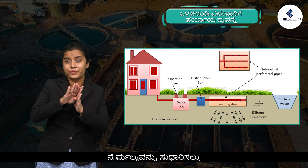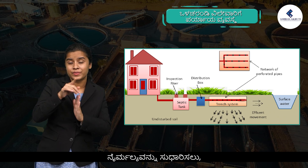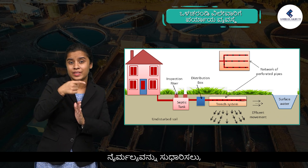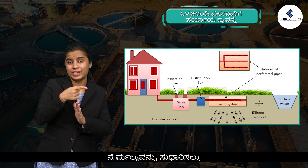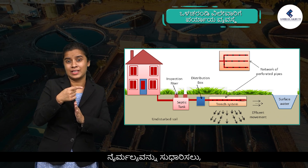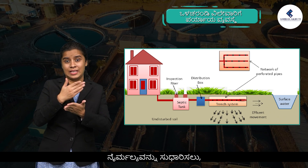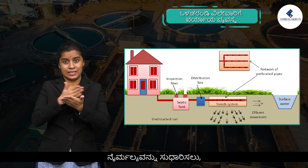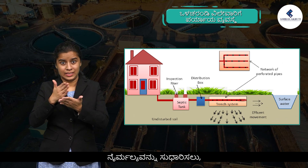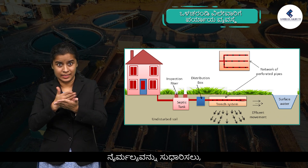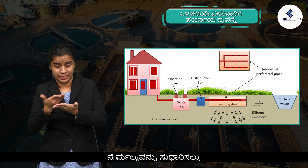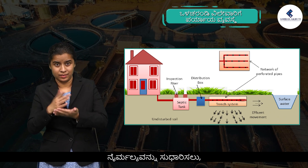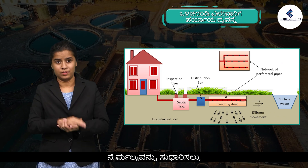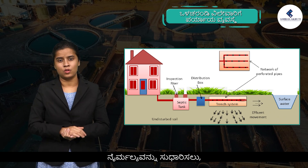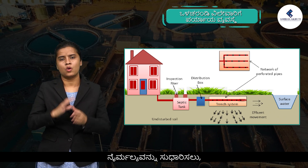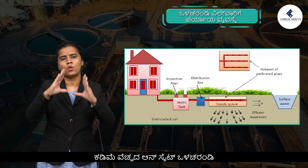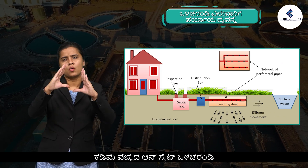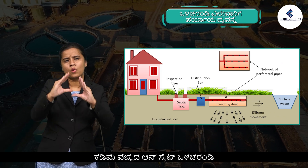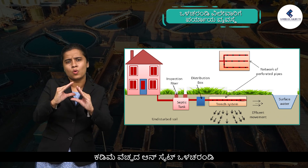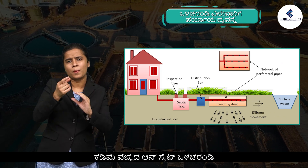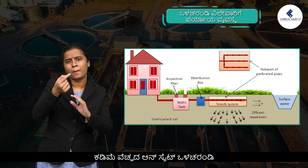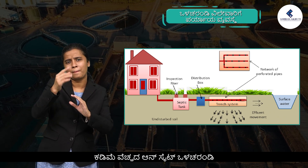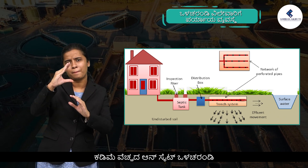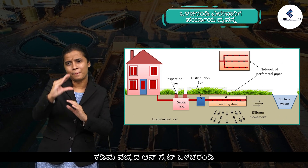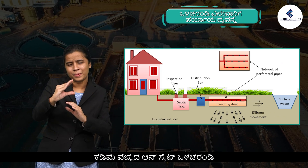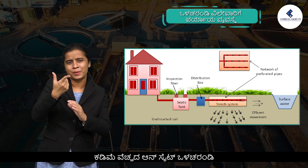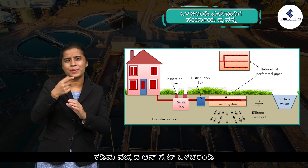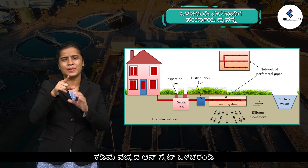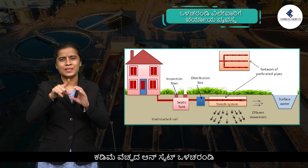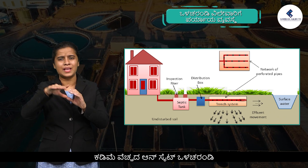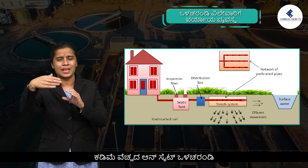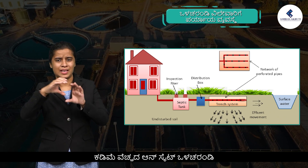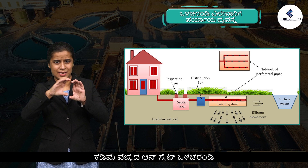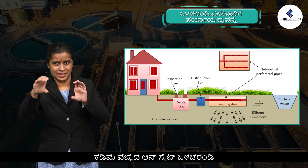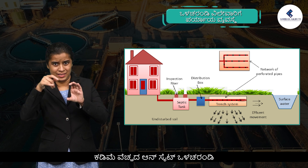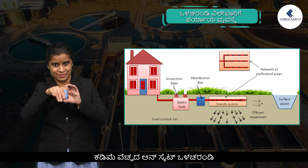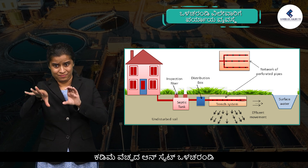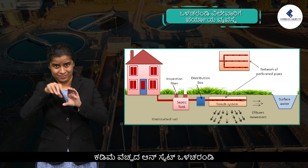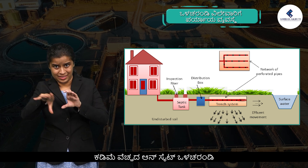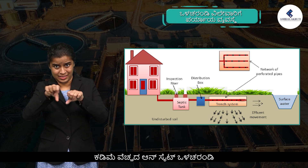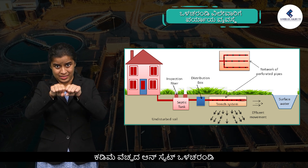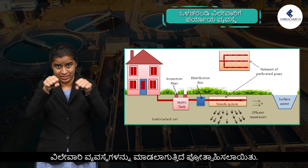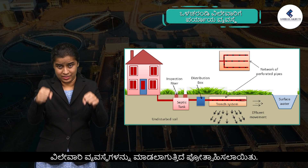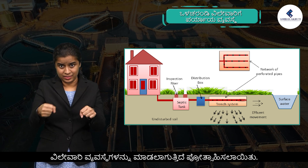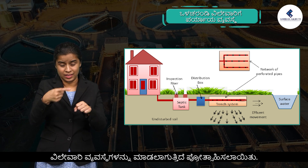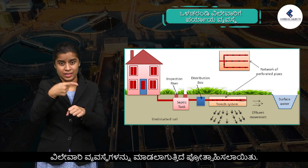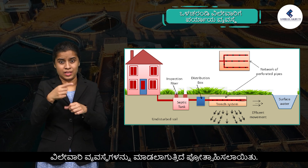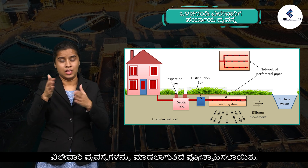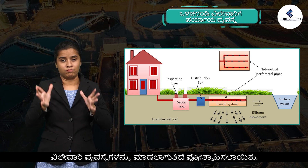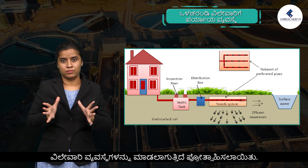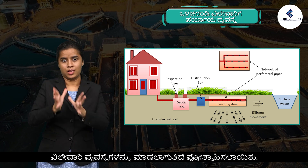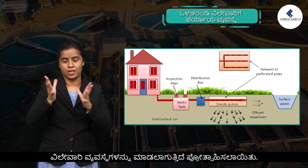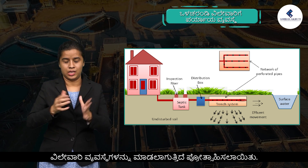ನೈರ್ಮಲ್ಯವನ್ನು ಸುಧಾರಿಸಲು ಕಡಿಮೆ ವೆಚ್ಚದ ಆನ್-ಸೈಟ್ ಒಳಚರಂಡಿ